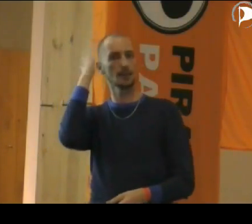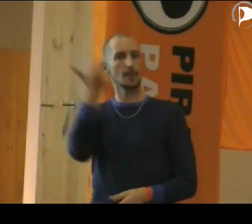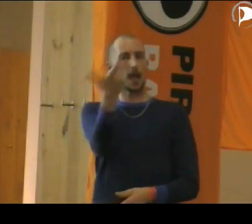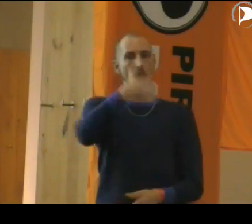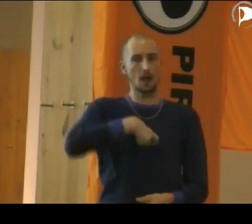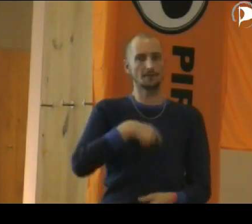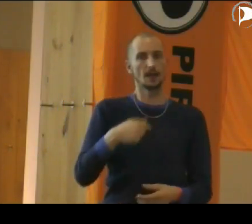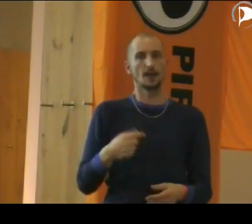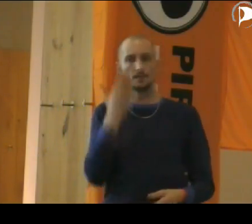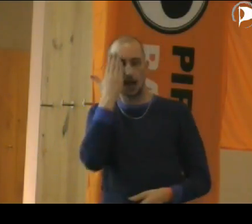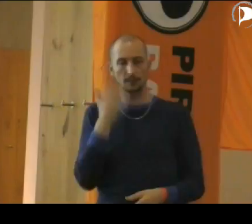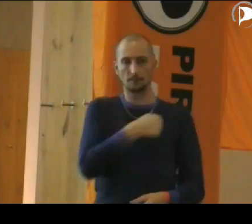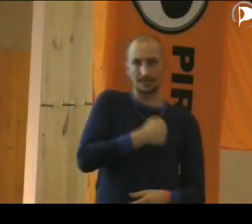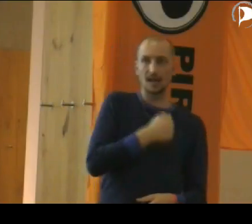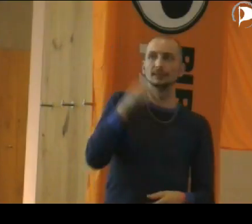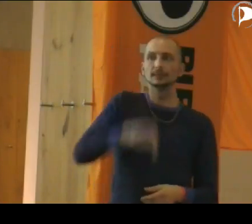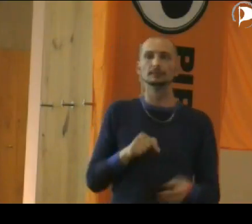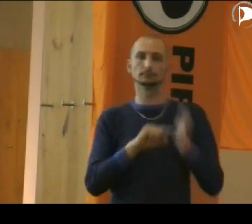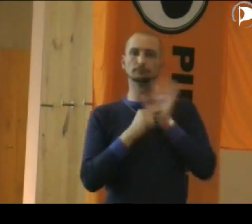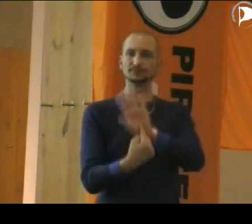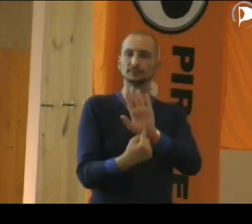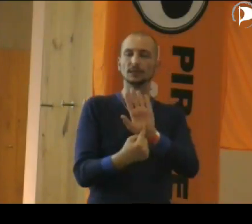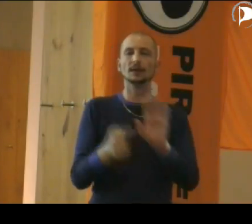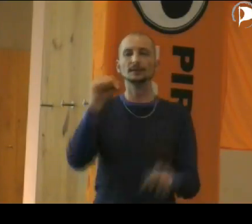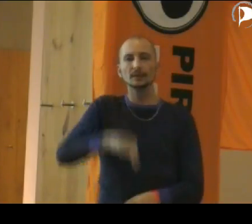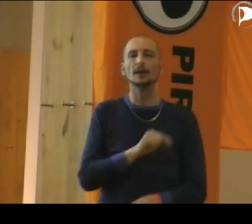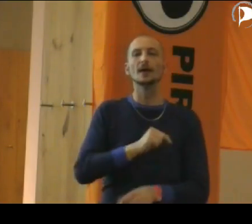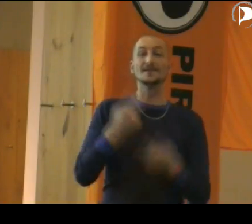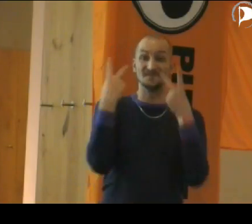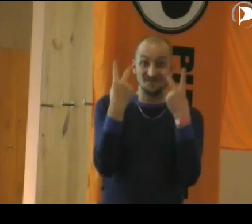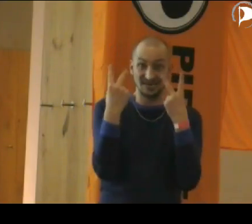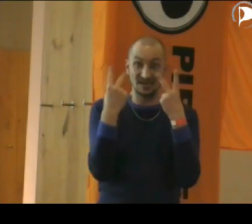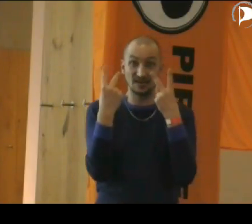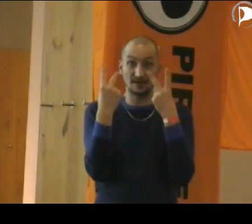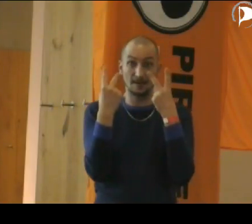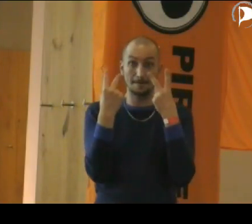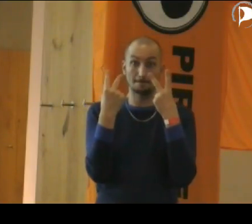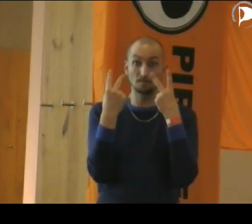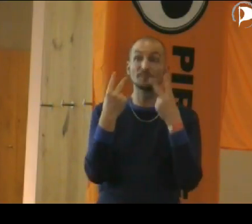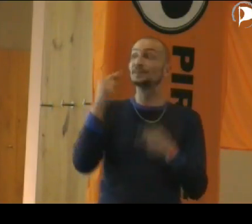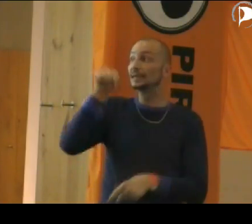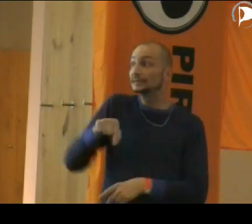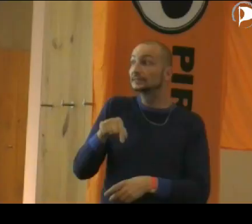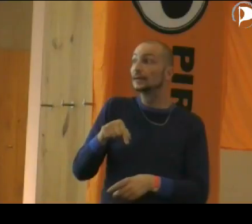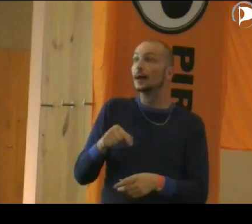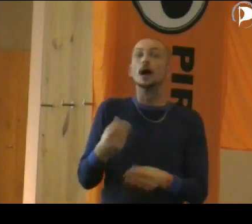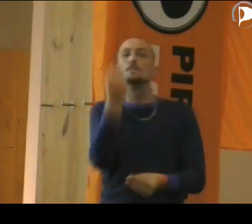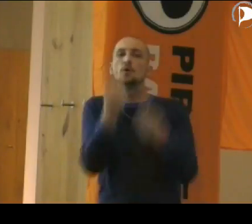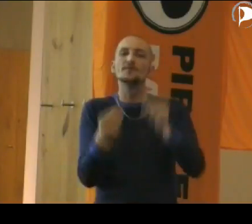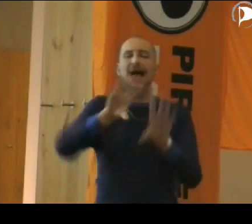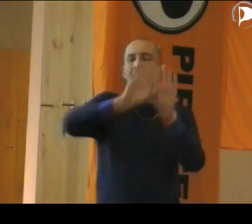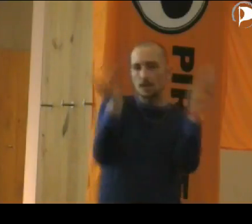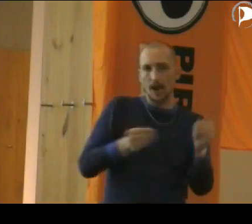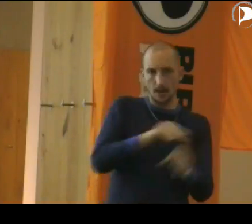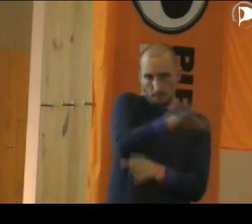präsentieren können und dafür halte ich auch schon besonders liegt nicht dass wir extra vielfalt ebene namentlich zu